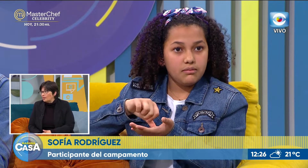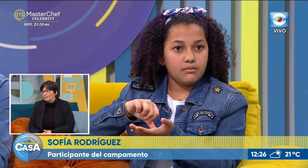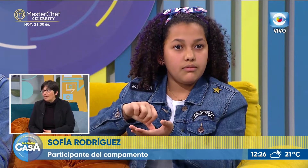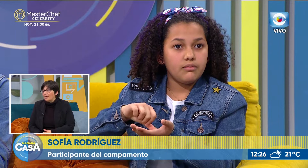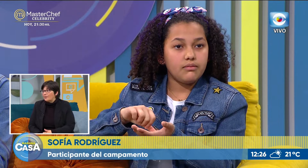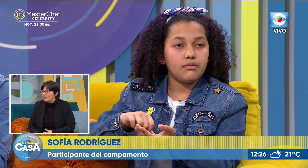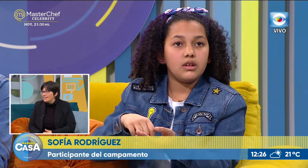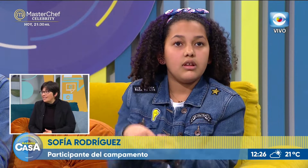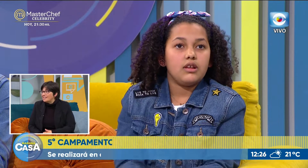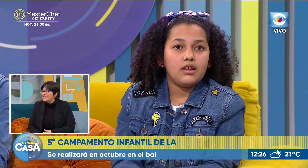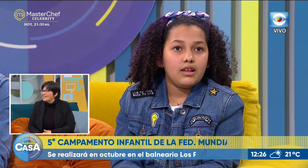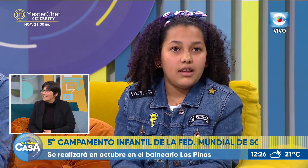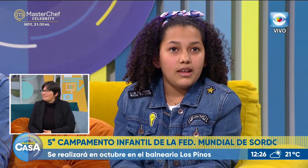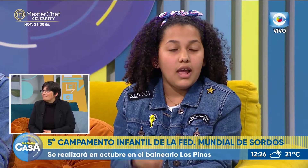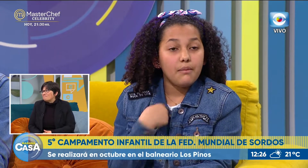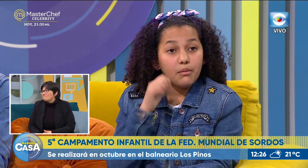uno de cada país.